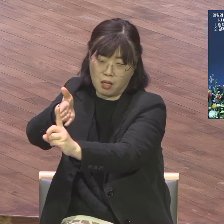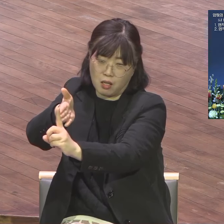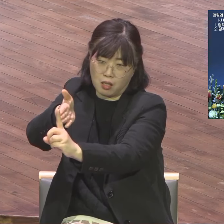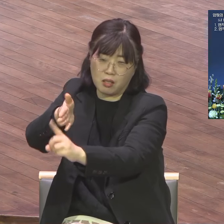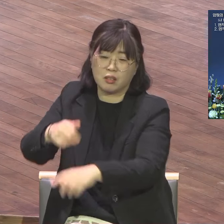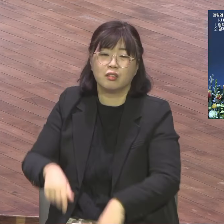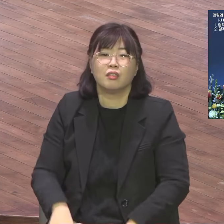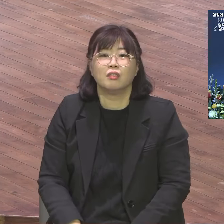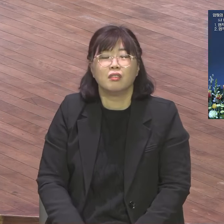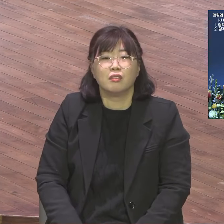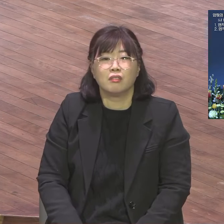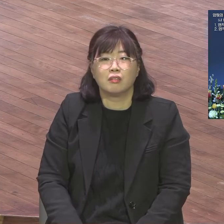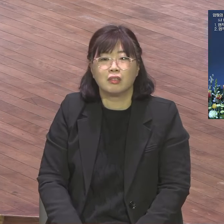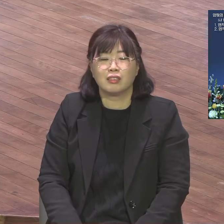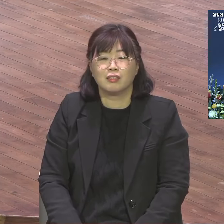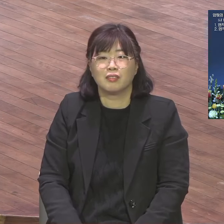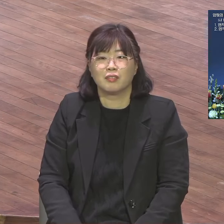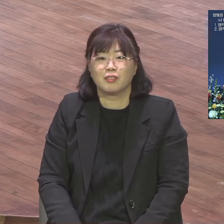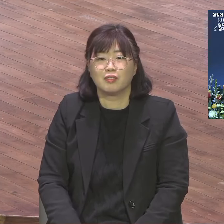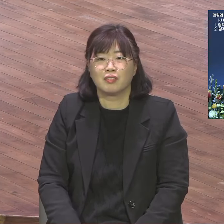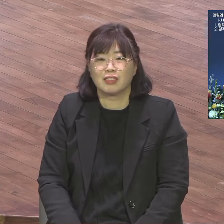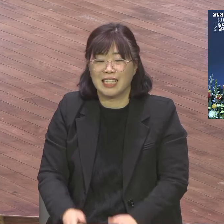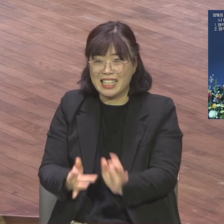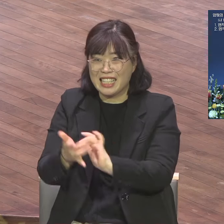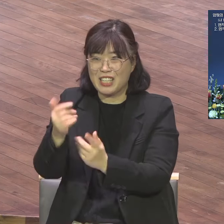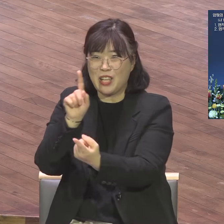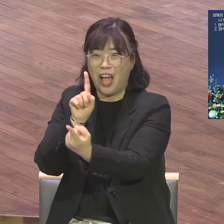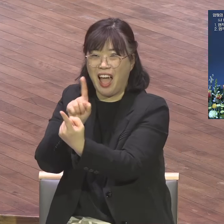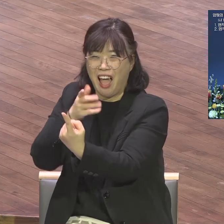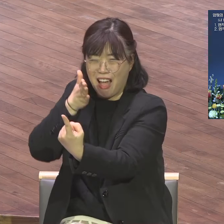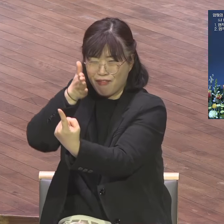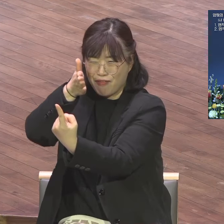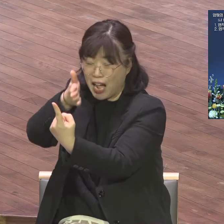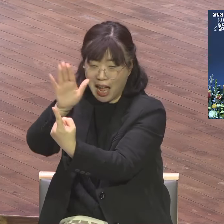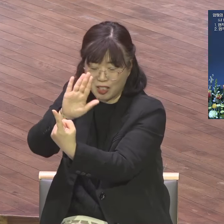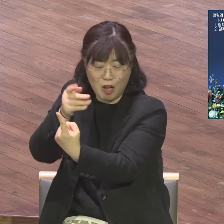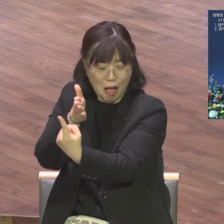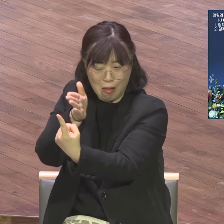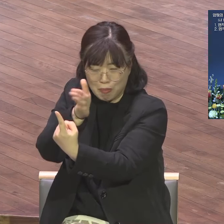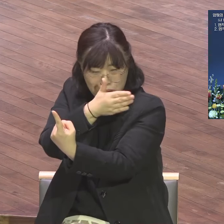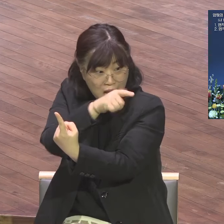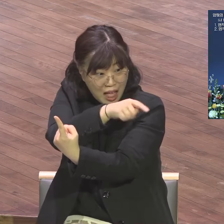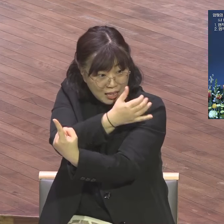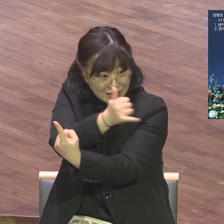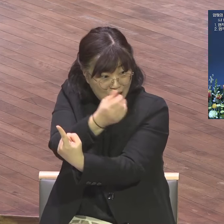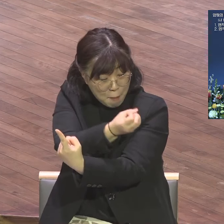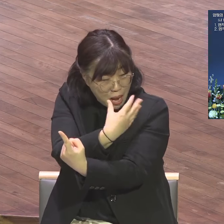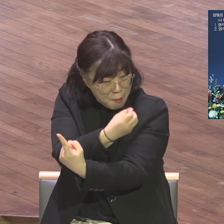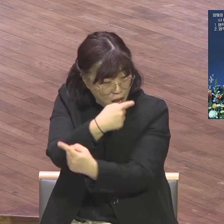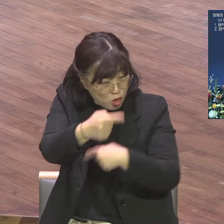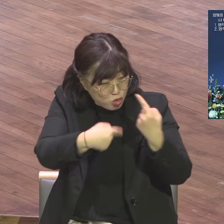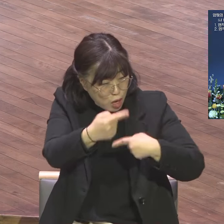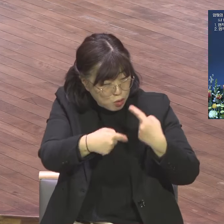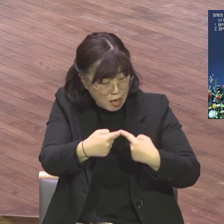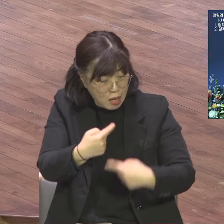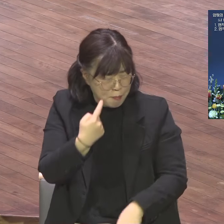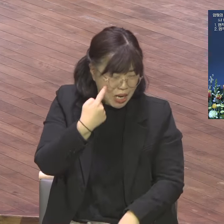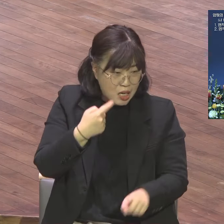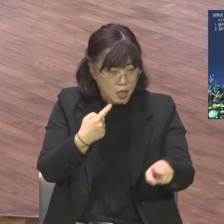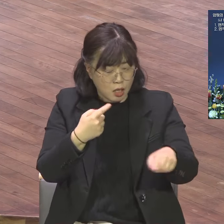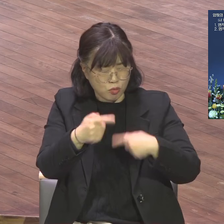정상이지요. 이거 못 보는 사람들은 매 사람 말만 들어. 사람 말 이런 말 저런 말 이런 말 그거 들리지. 하나님 말 하나도 안